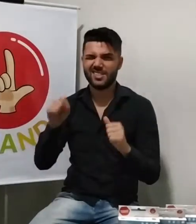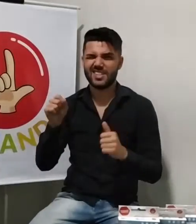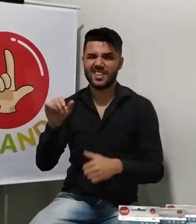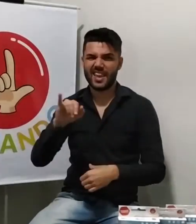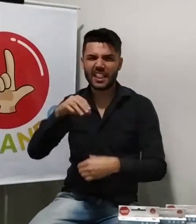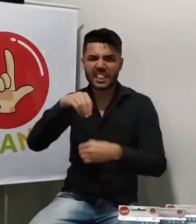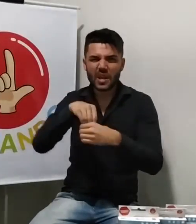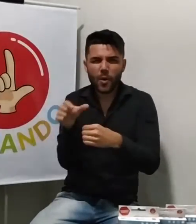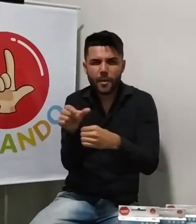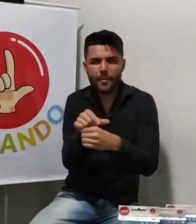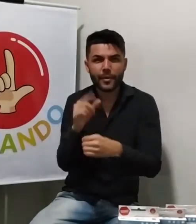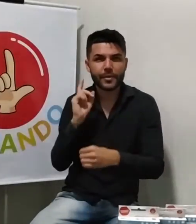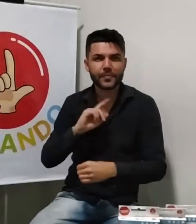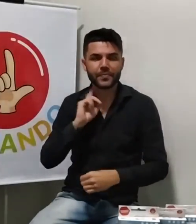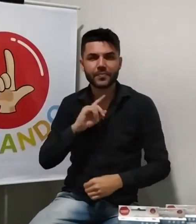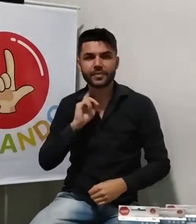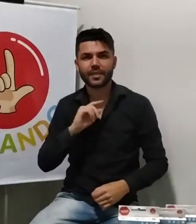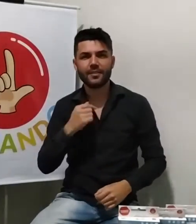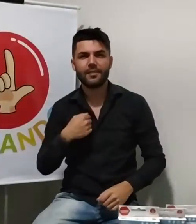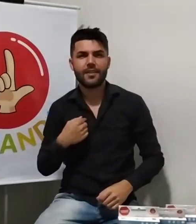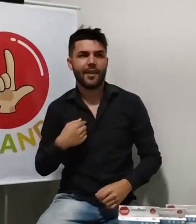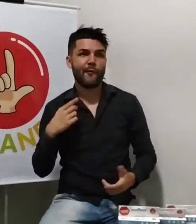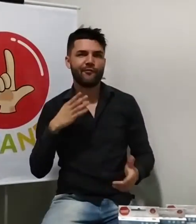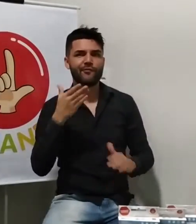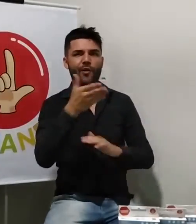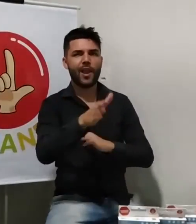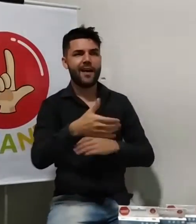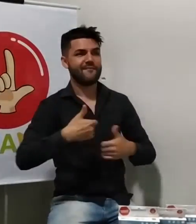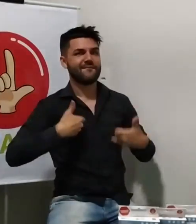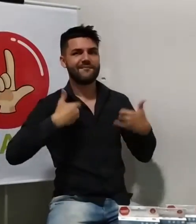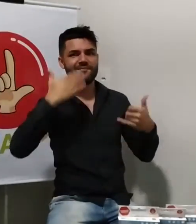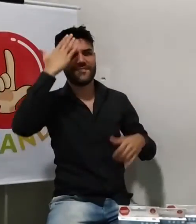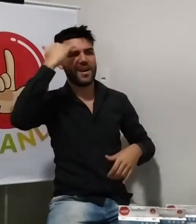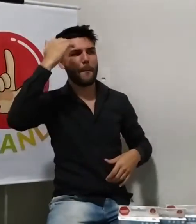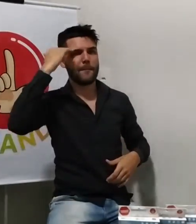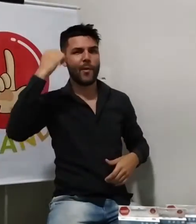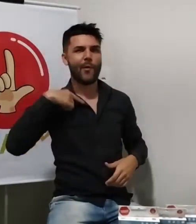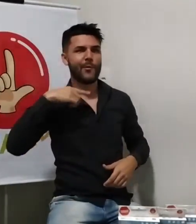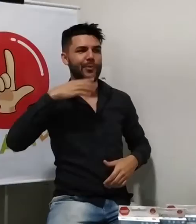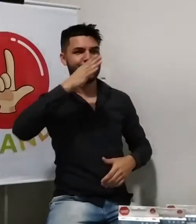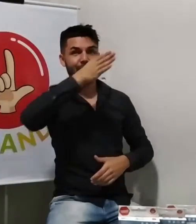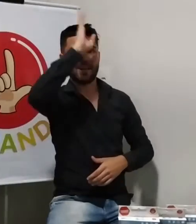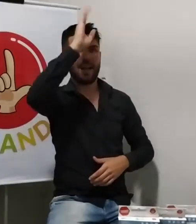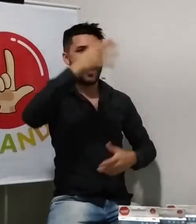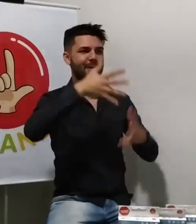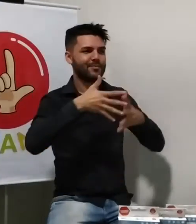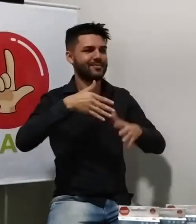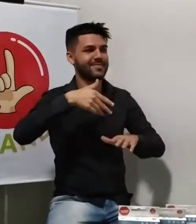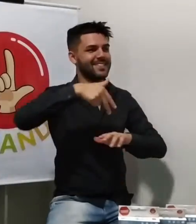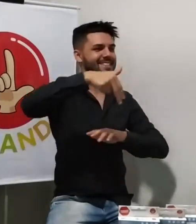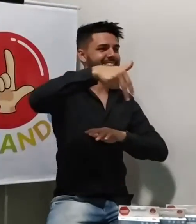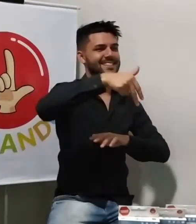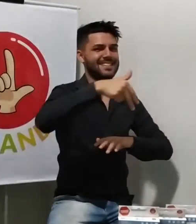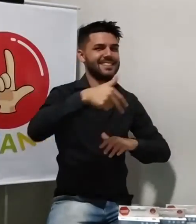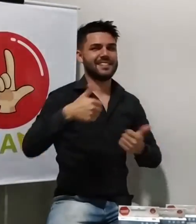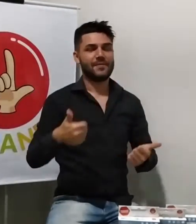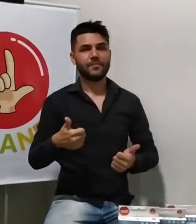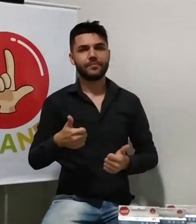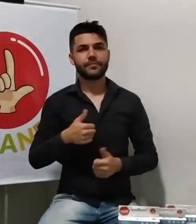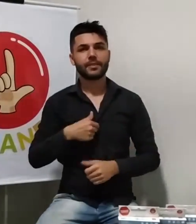horas de produção de material. Vai arrebentar com certeza. Como transformar vídeos online em uma poderosa ferramenta de inteligência, distribuição